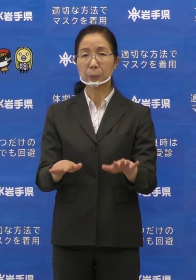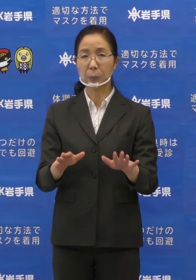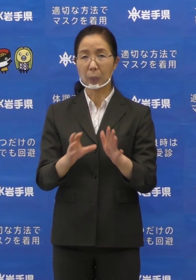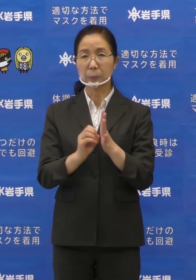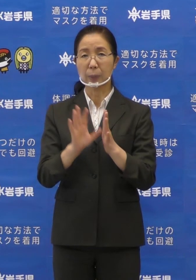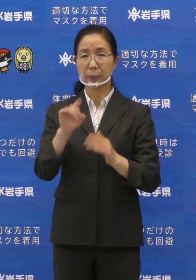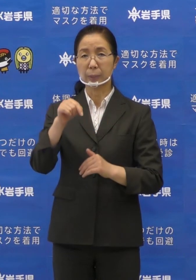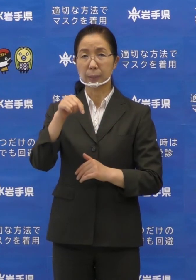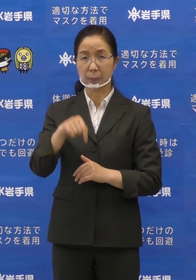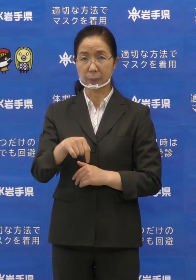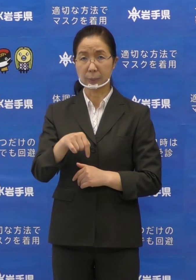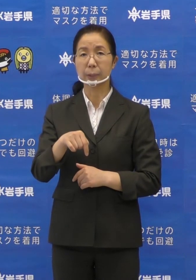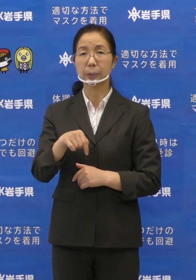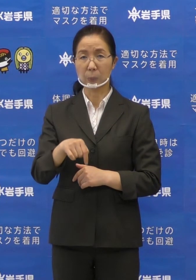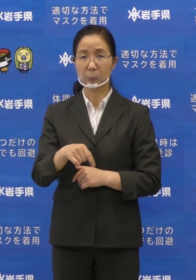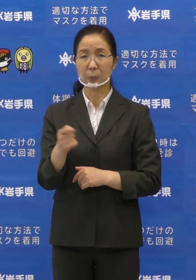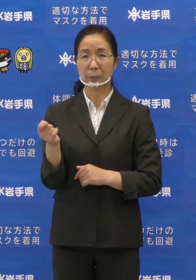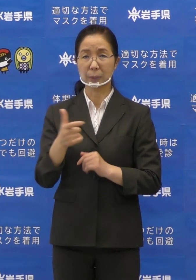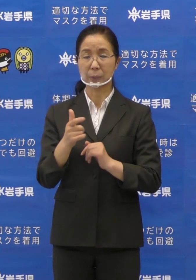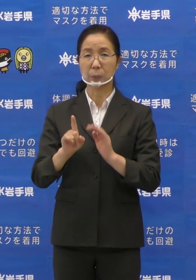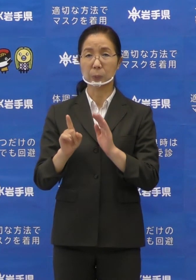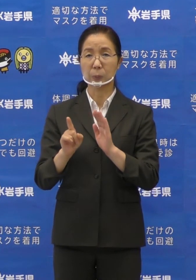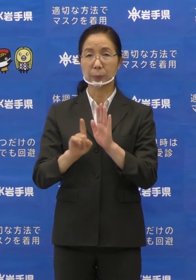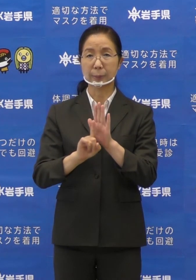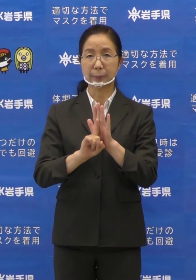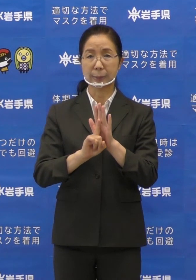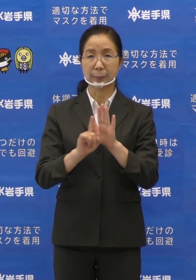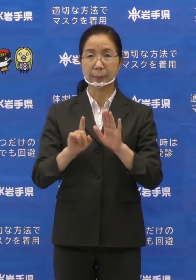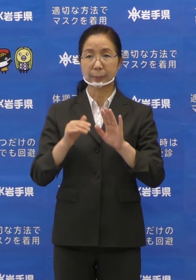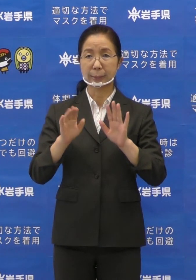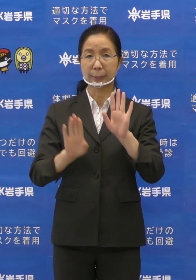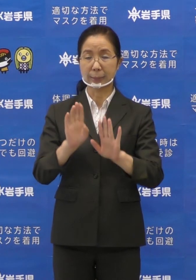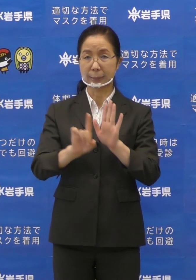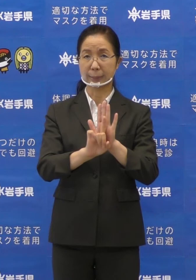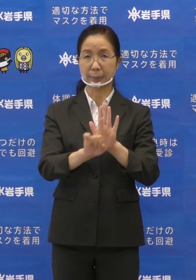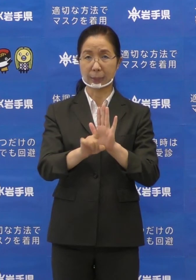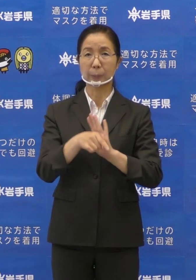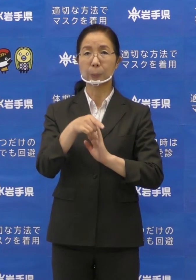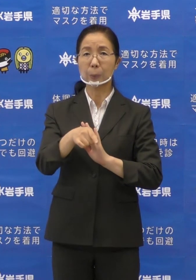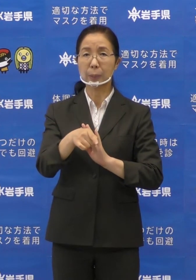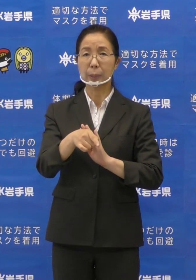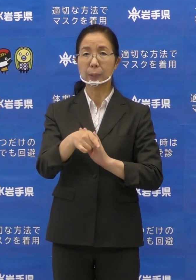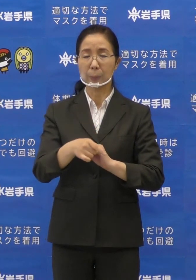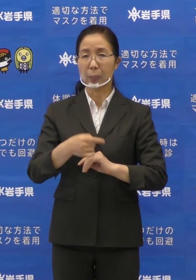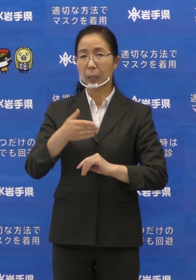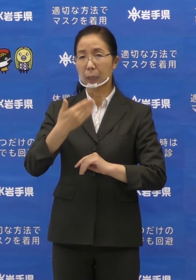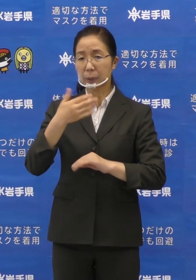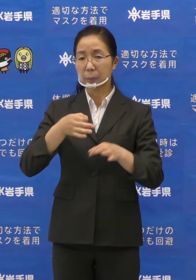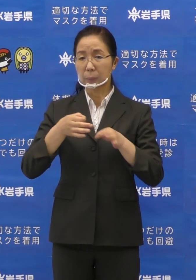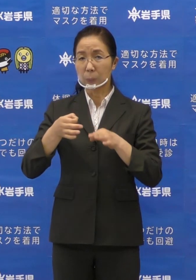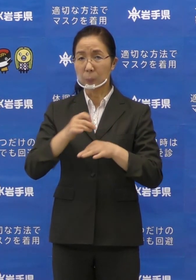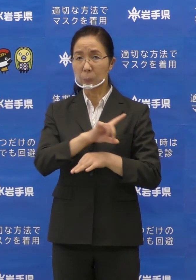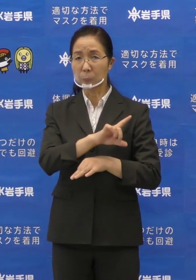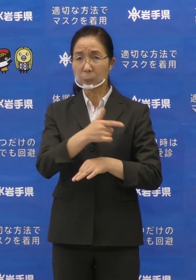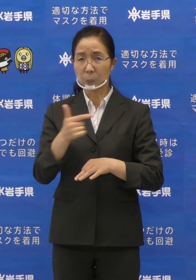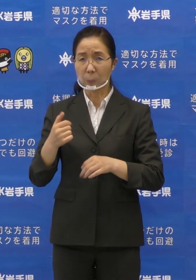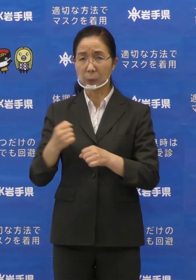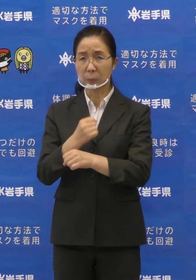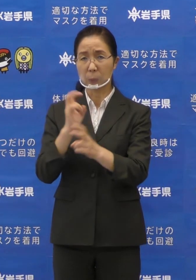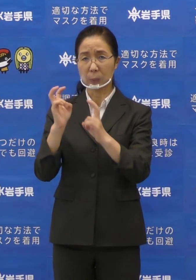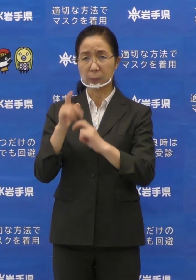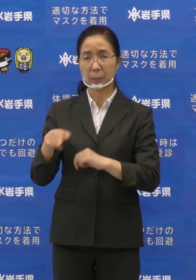の、独自の緊急事態宣言でも県民への不要不急ということで、 まあ、飲食店を中心とした事業者の皆さん